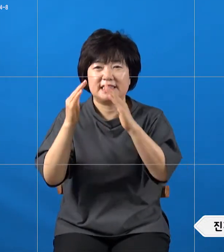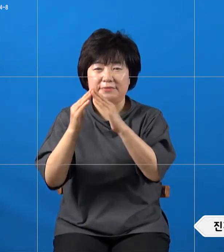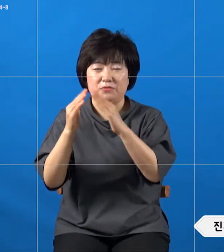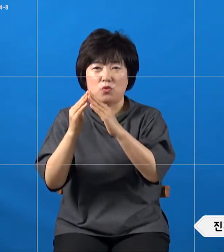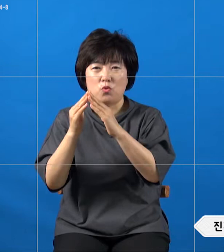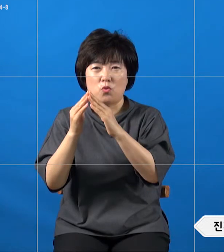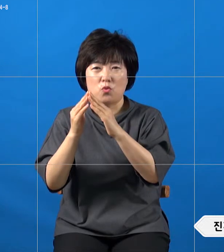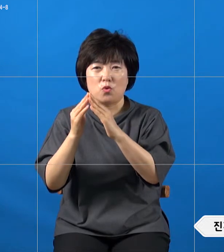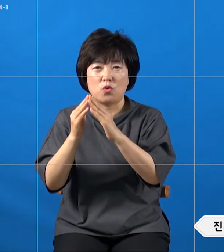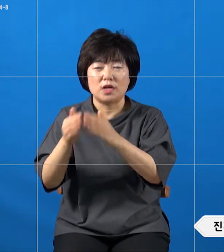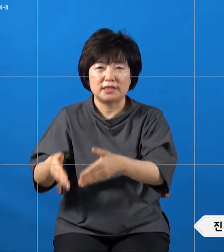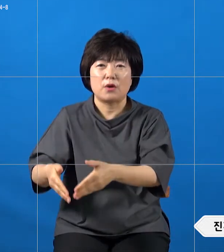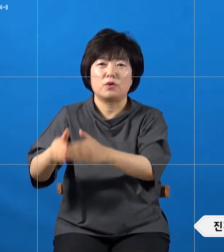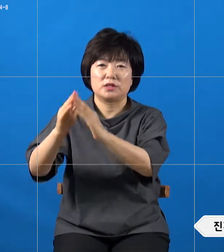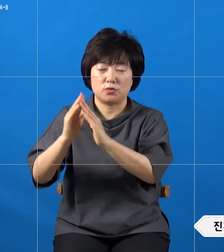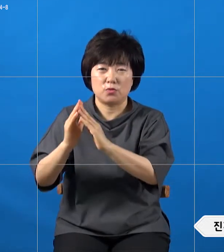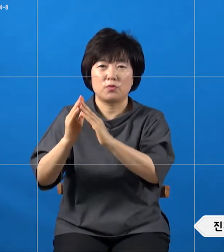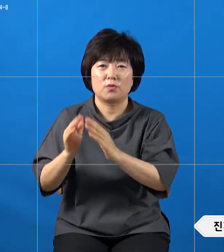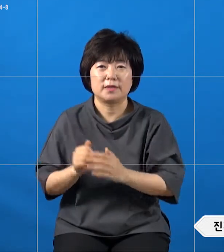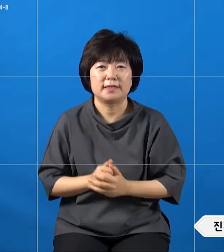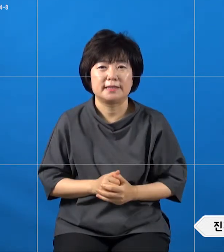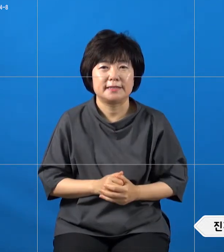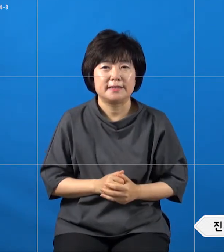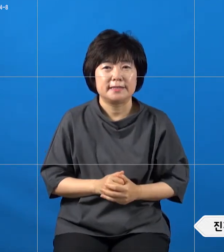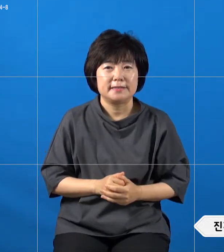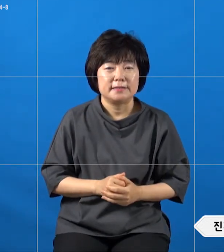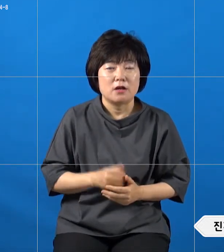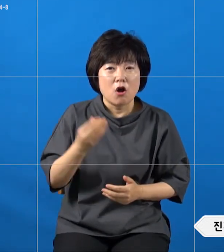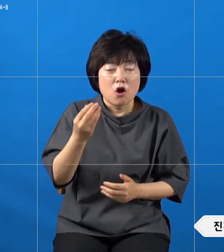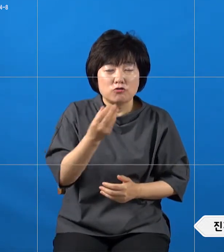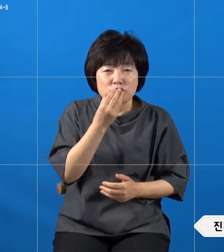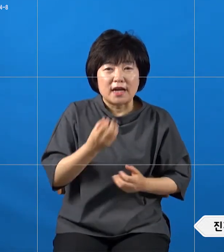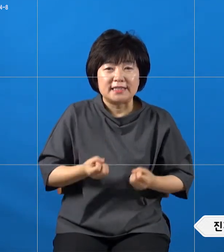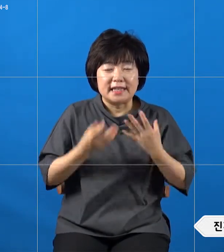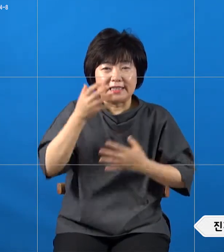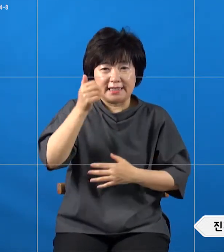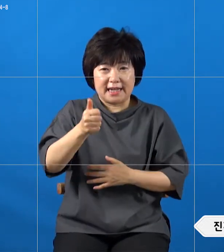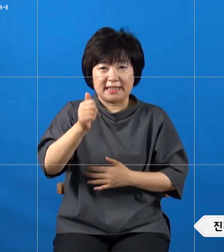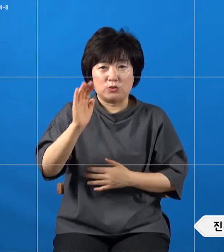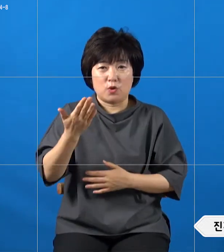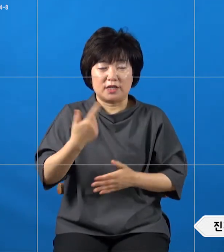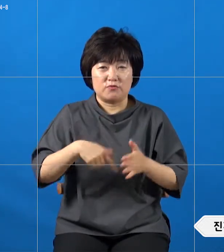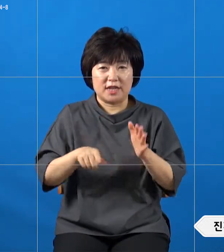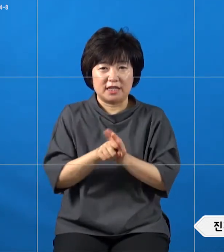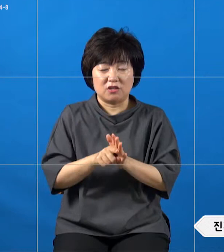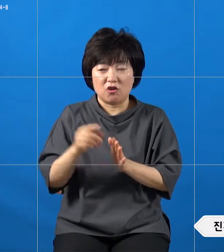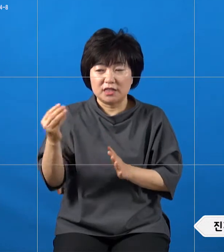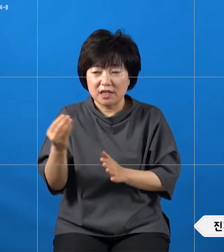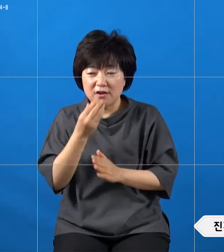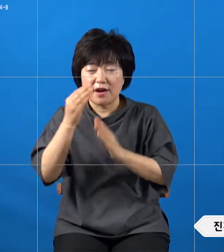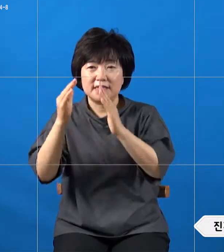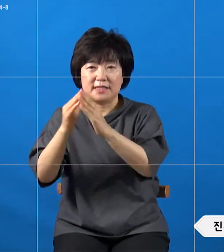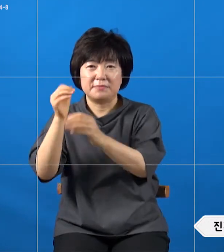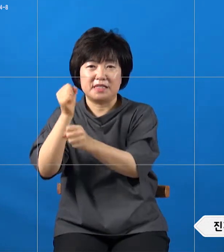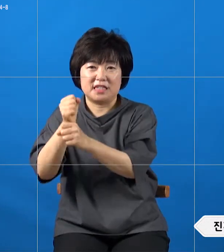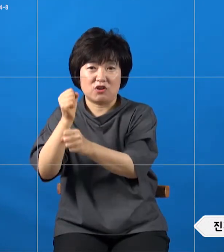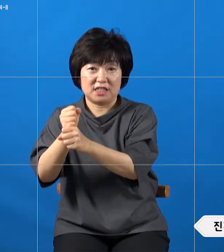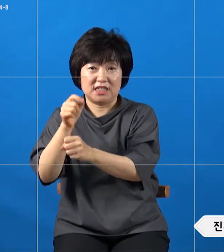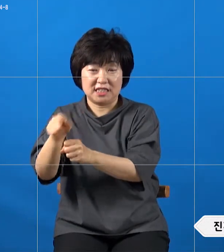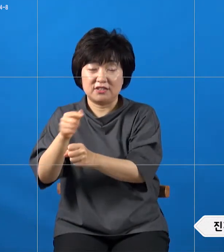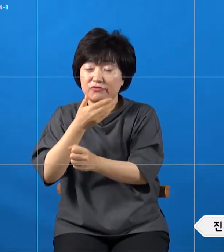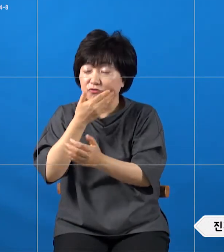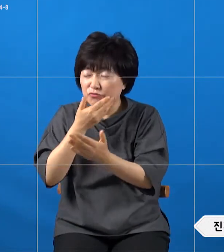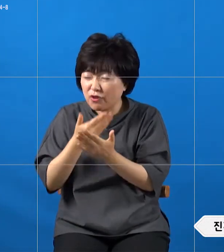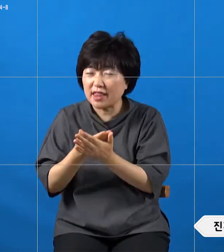신령한 집으로 세워지고, 거룩한 제사장이 되기 위해 신령한 집으로 세워지는